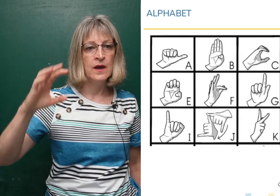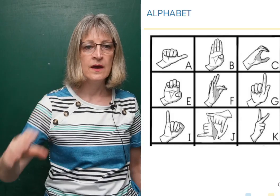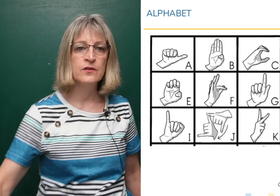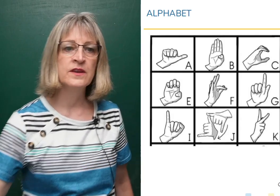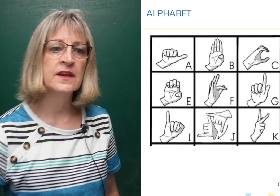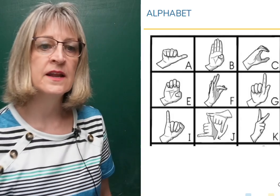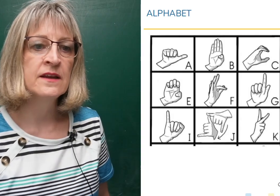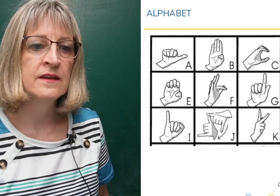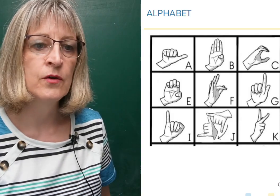Attendez, il y a quelqu'un qui rentre.